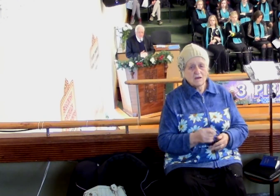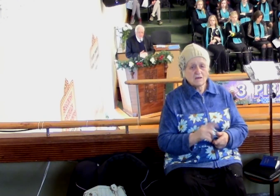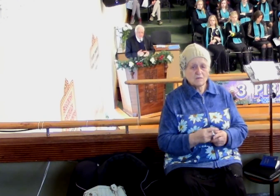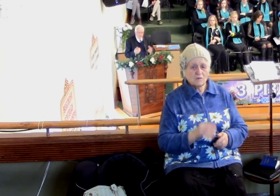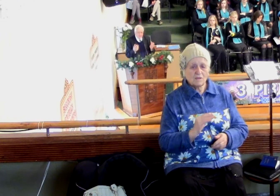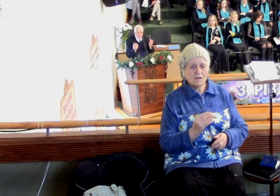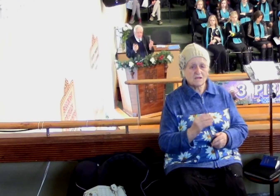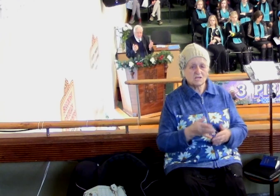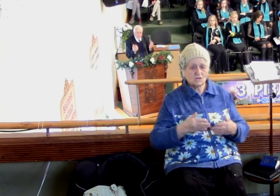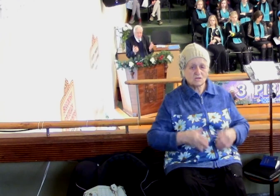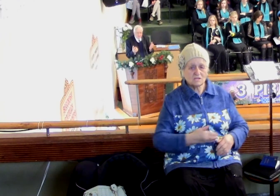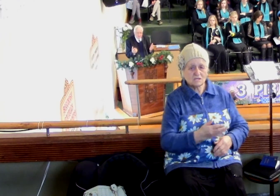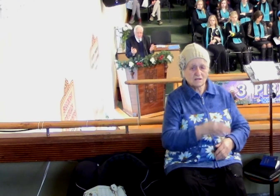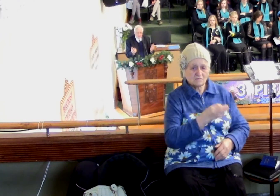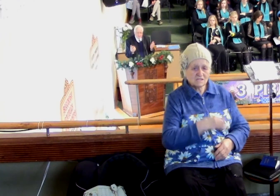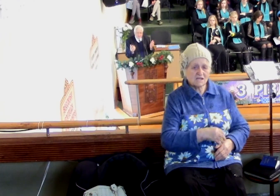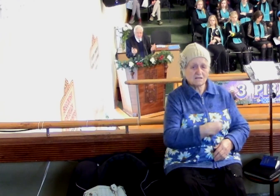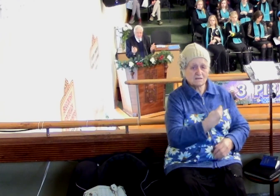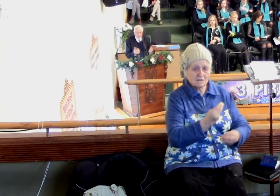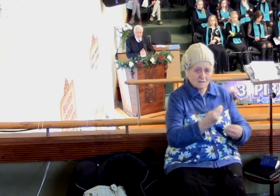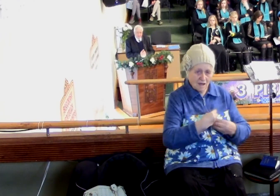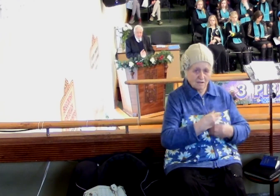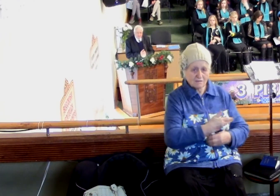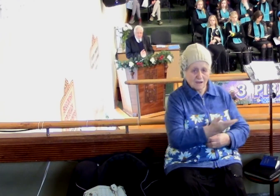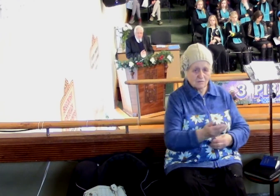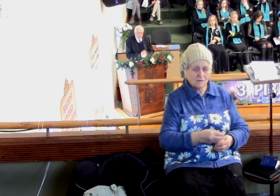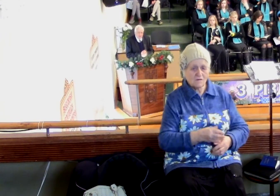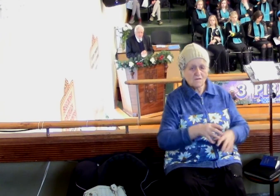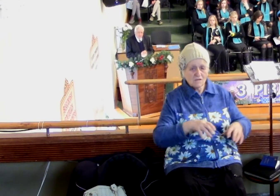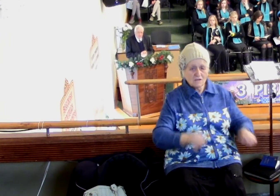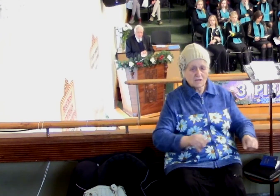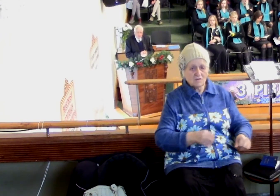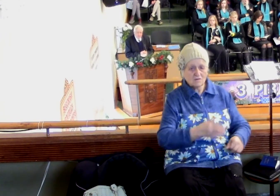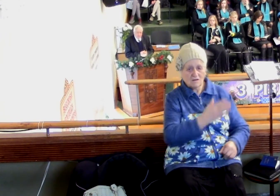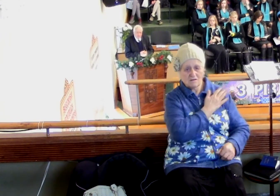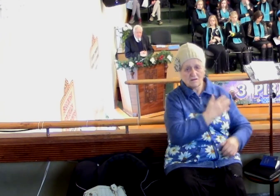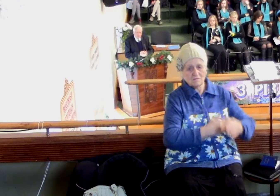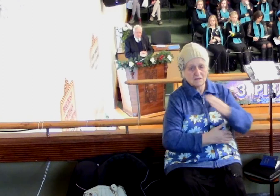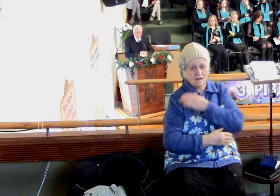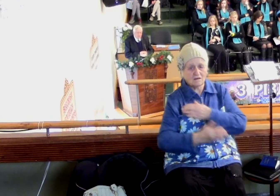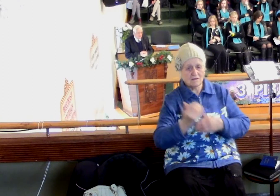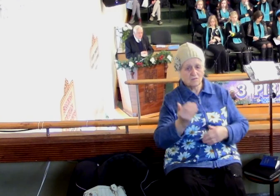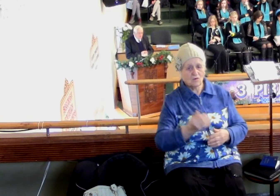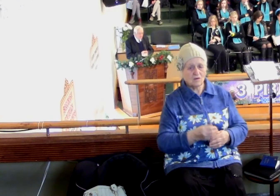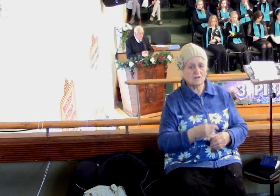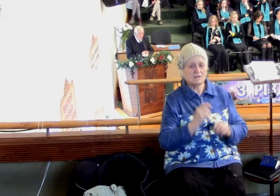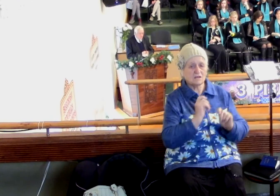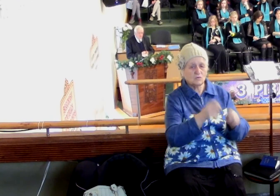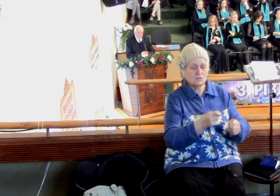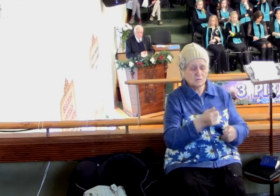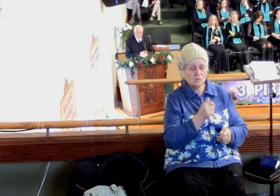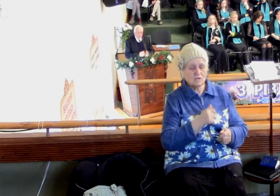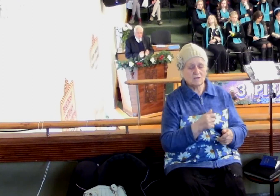нам, сын дан нам, владычество на раменах его, и нарекут имя